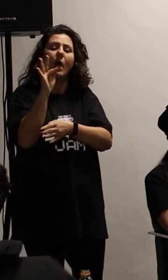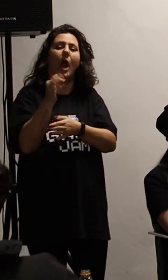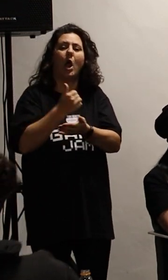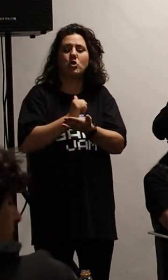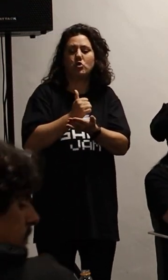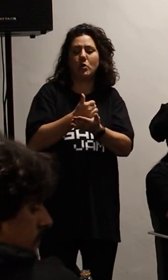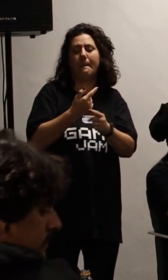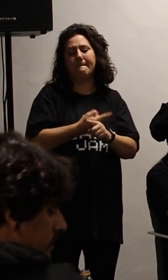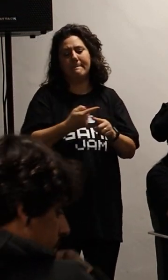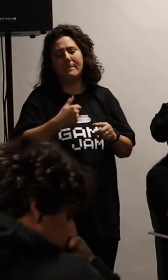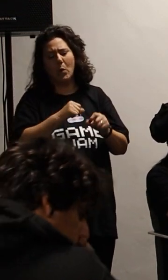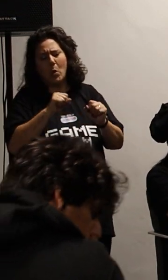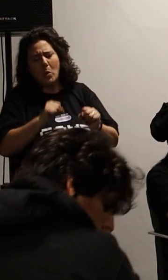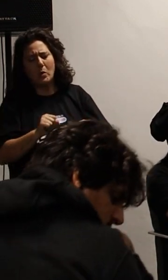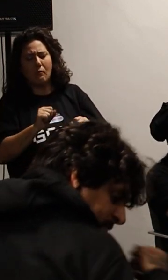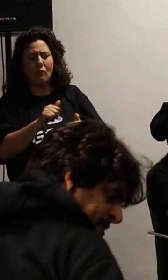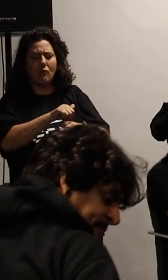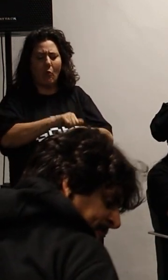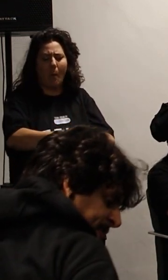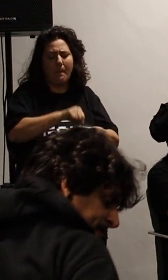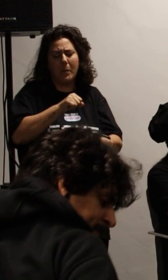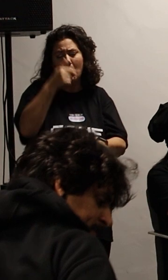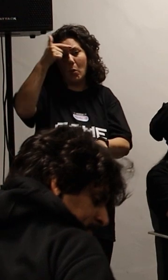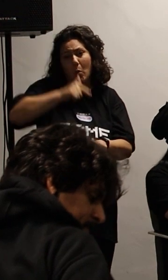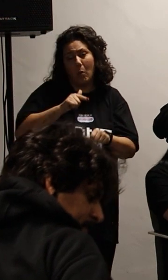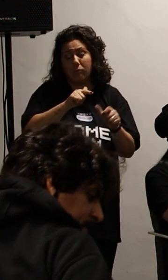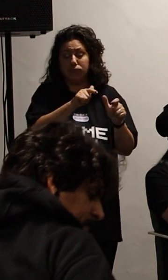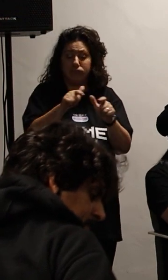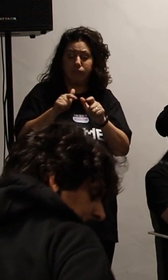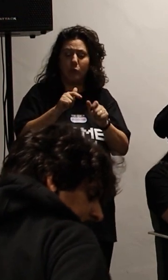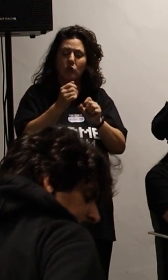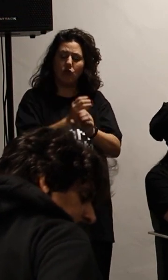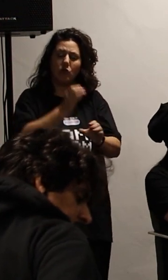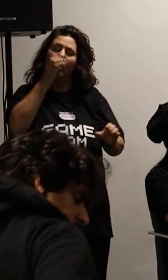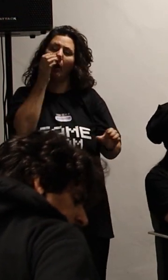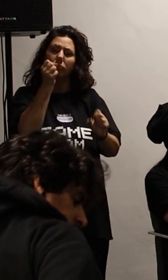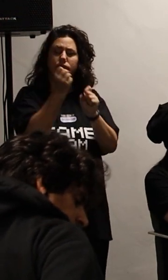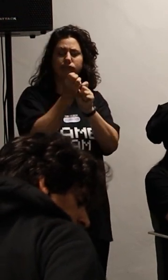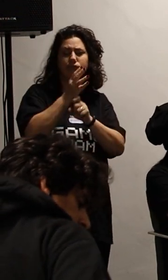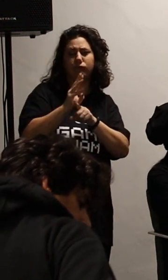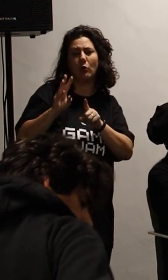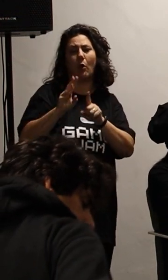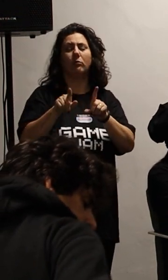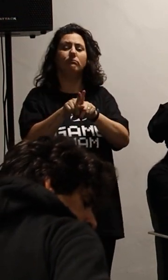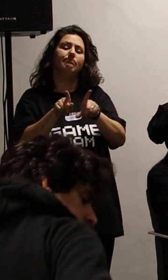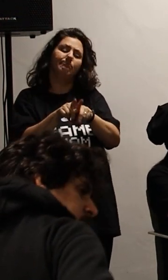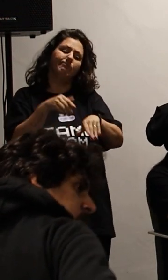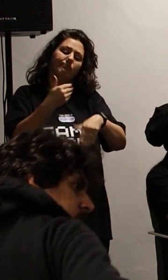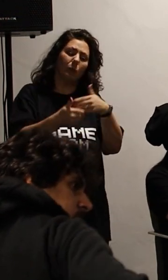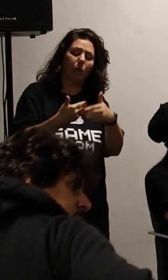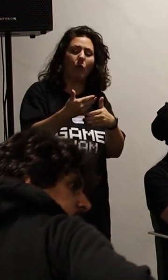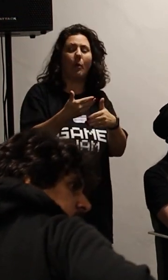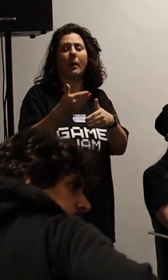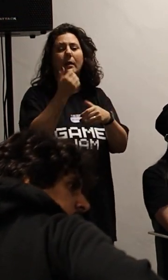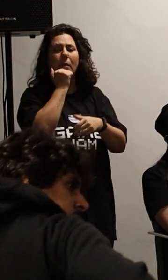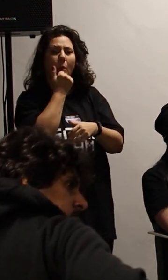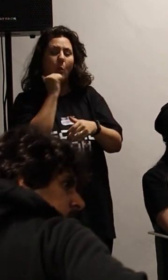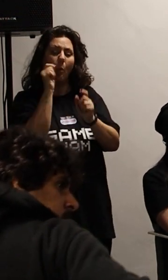formação em outras áreas. Então, você pode ter formação em engenharia de software, pode ter formação em análise e desenvolvimento de sistemas, ciência da